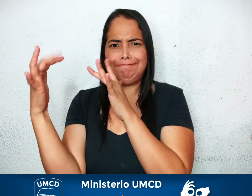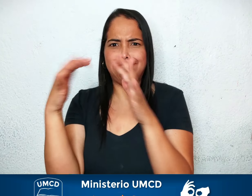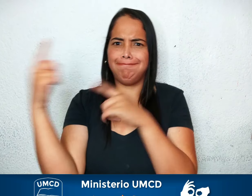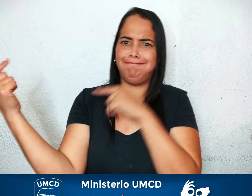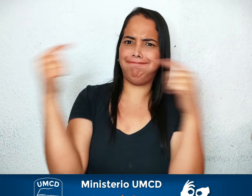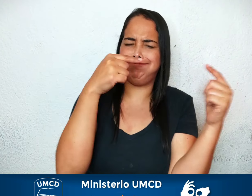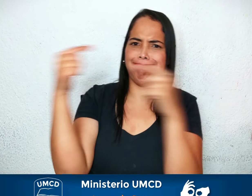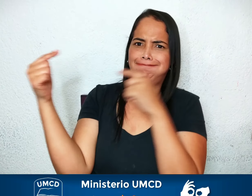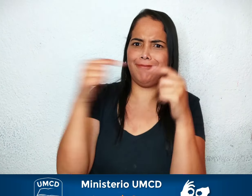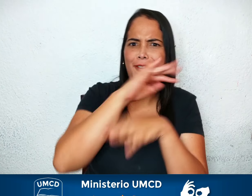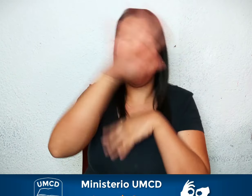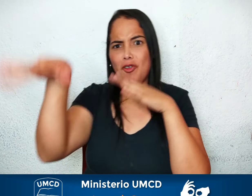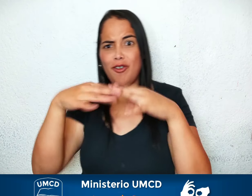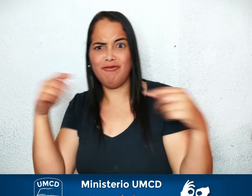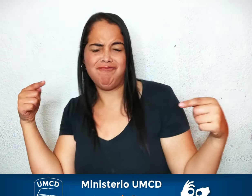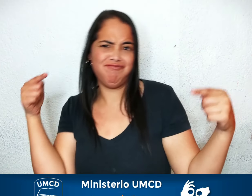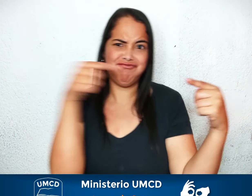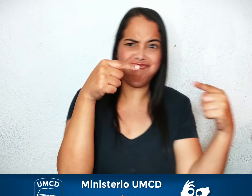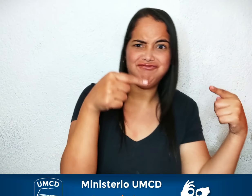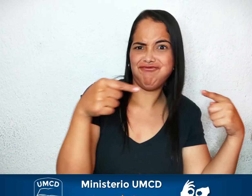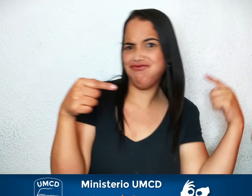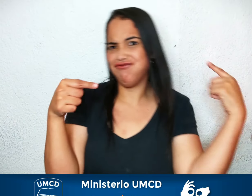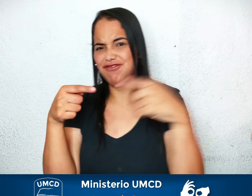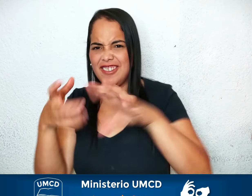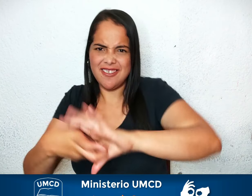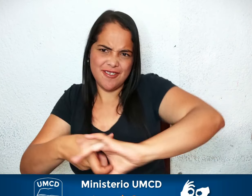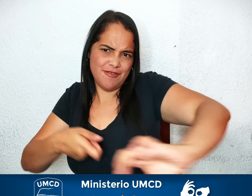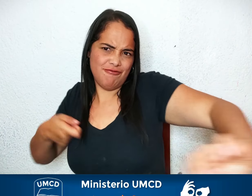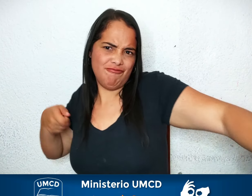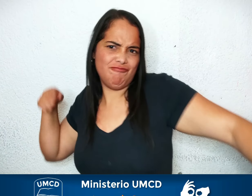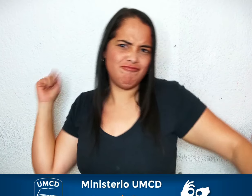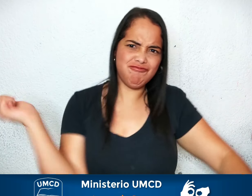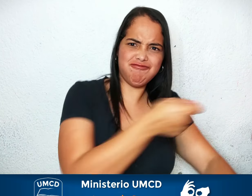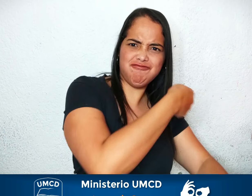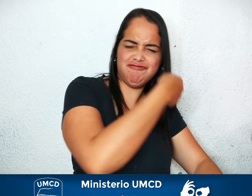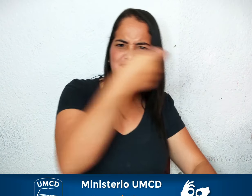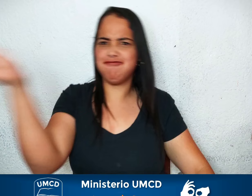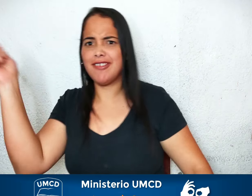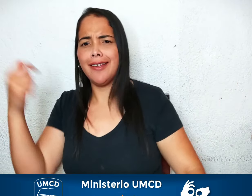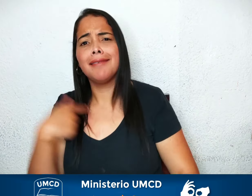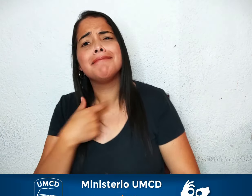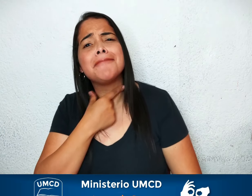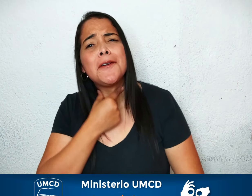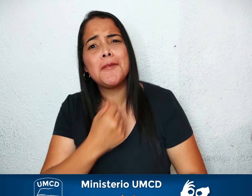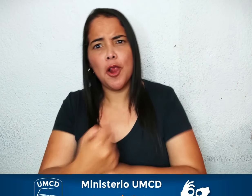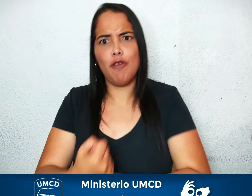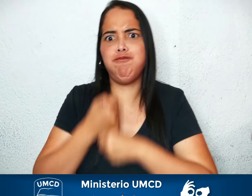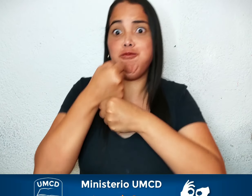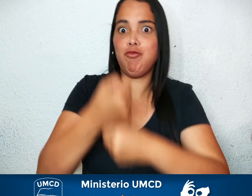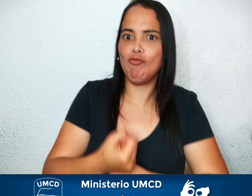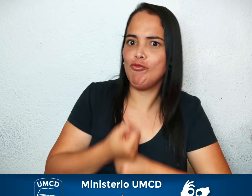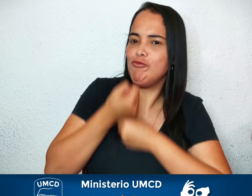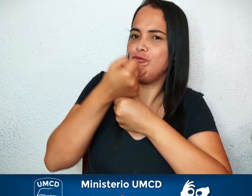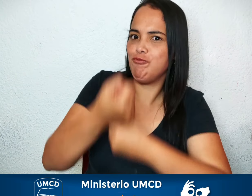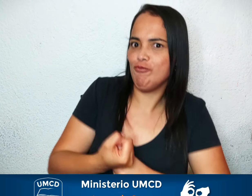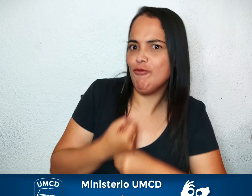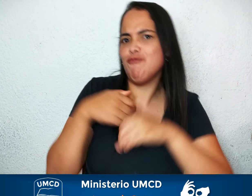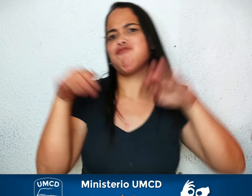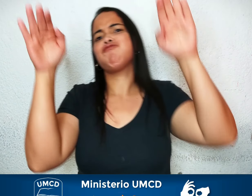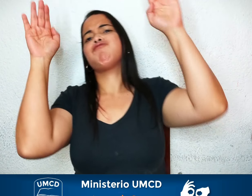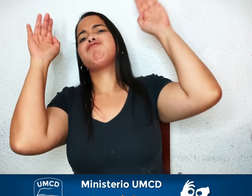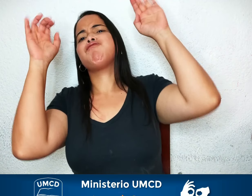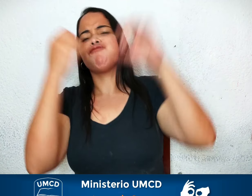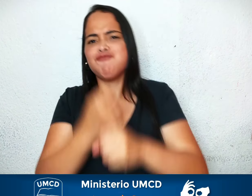épicas donde pelean hombro a hombro y sacan las espadas y las lanzas y los caballos se levantan en dos